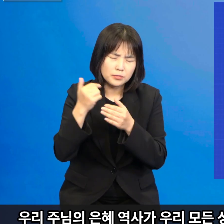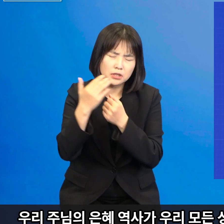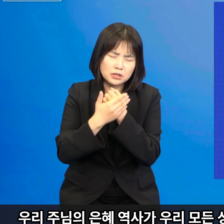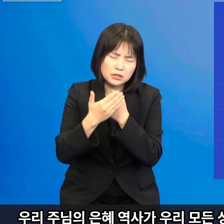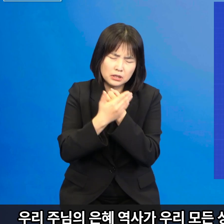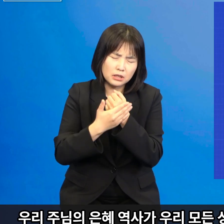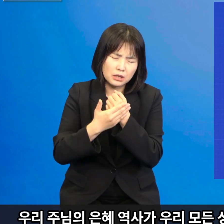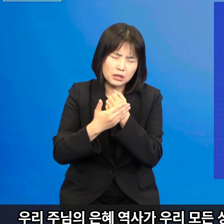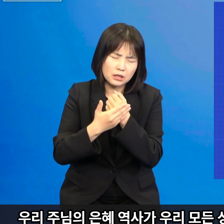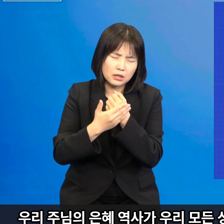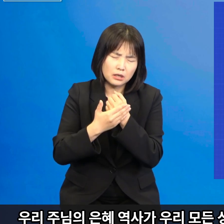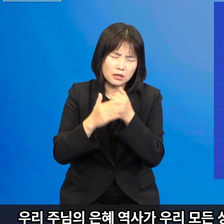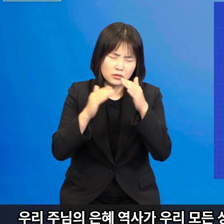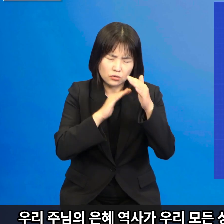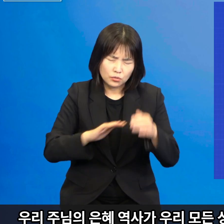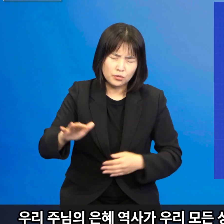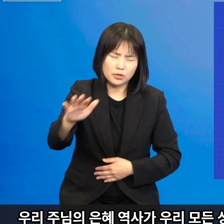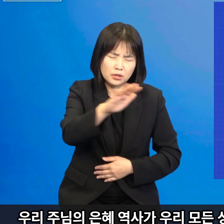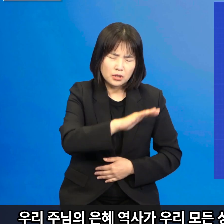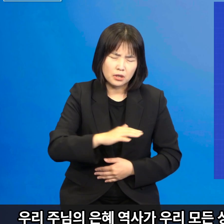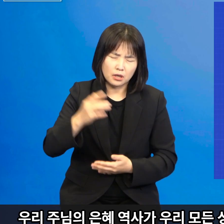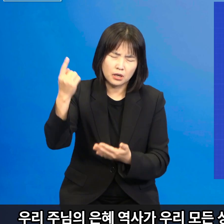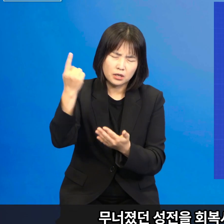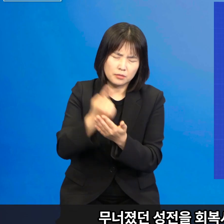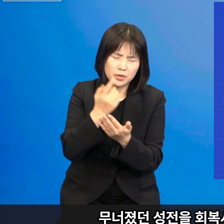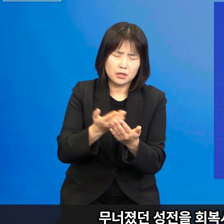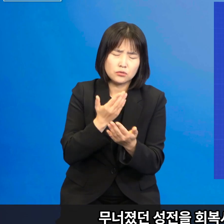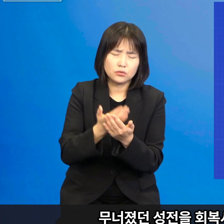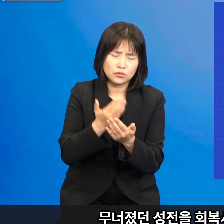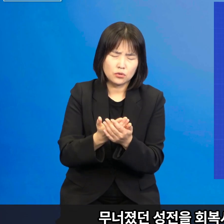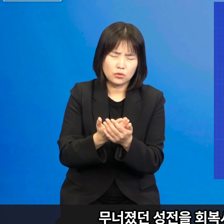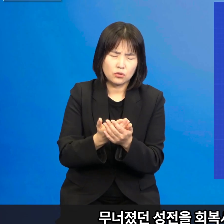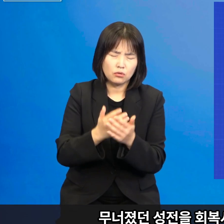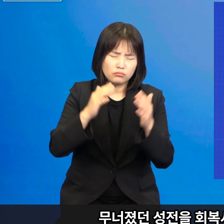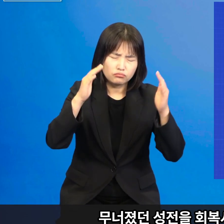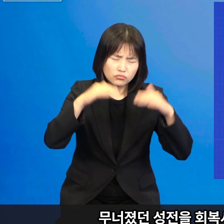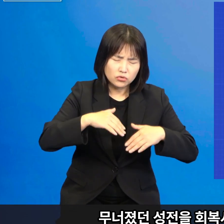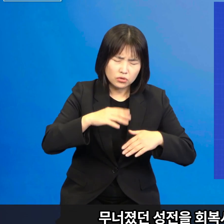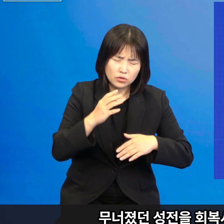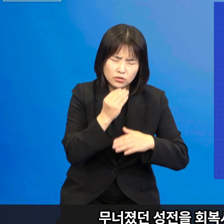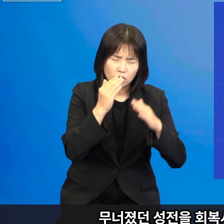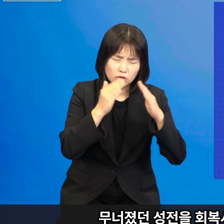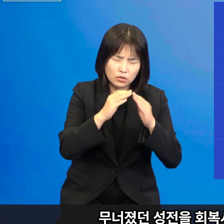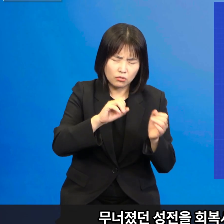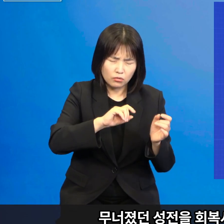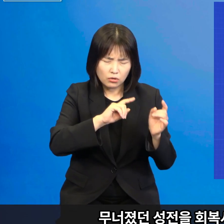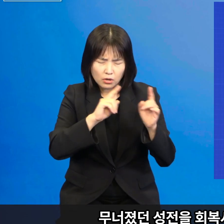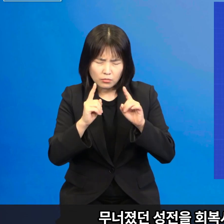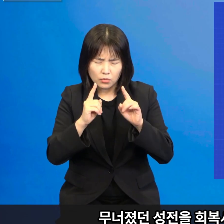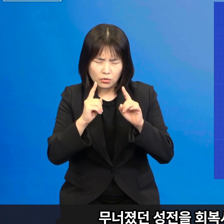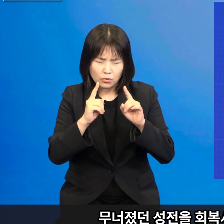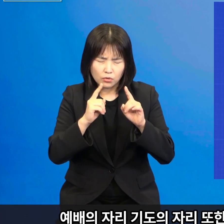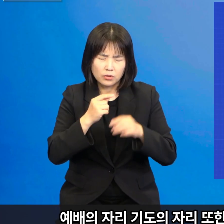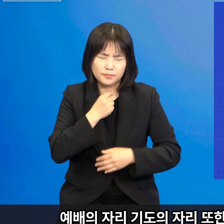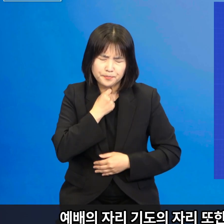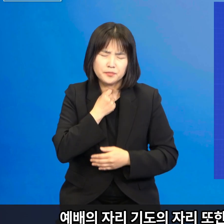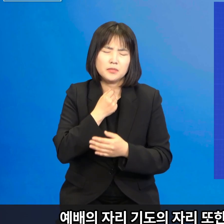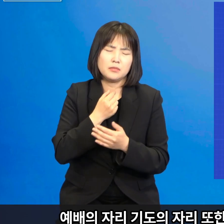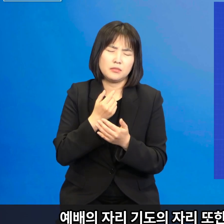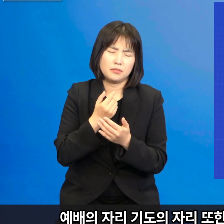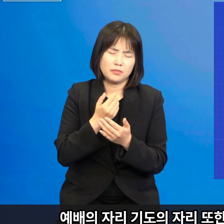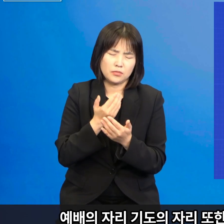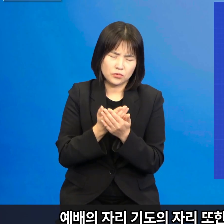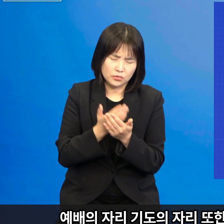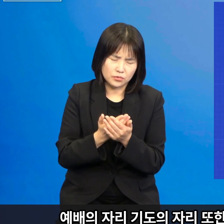모든 성도들 가운데 임하게 하여 주시옵소서. 무너졌던 성전을 회복시켜 주시기를 원합니다. 예배의